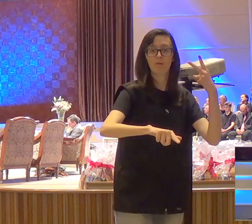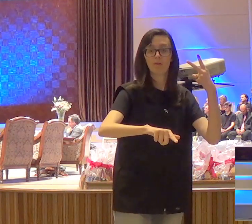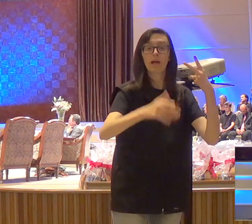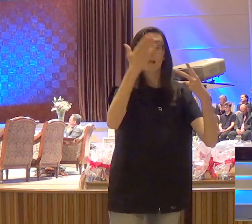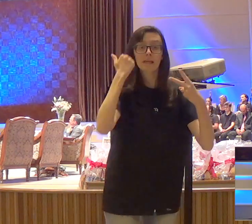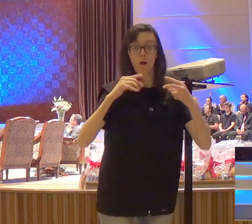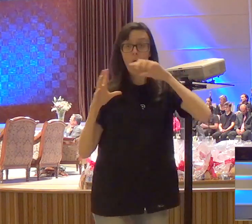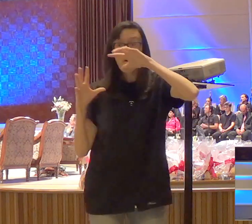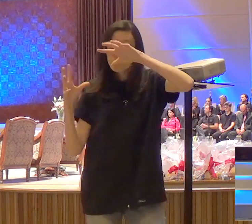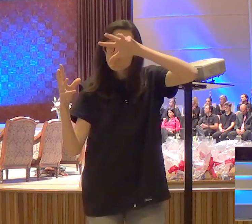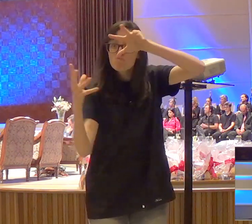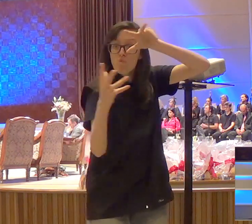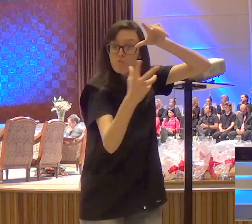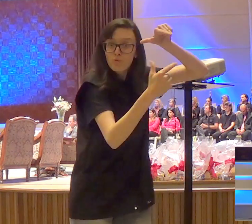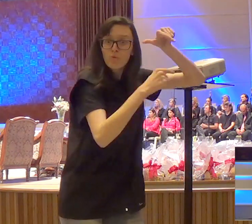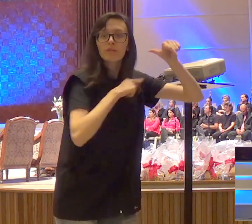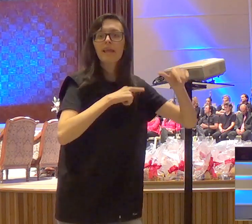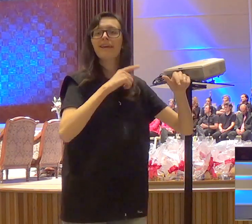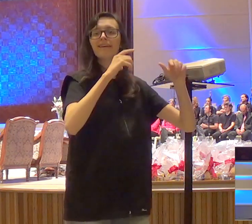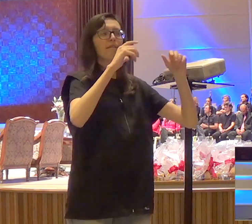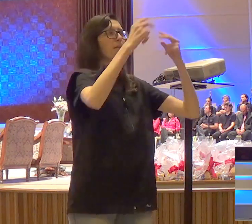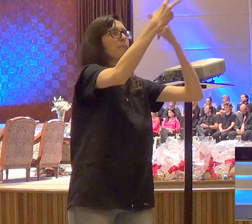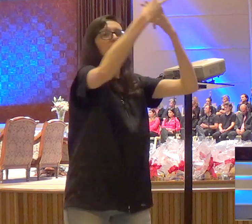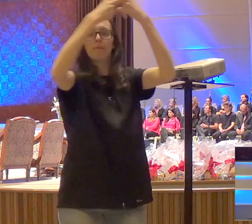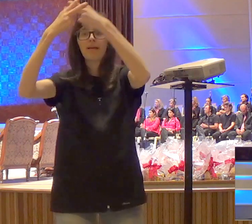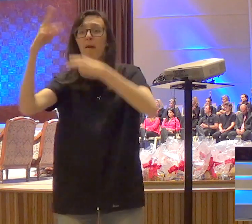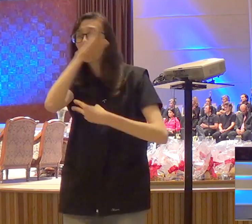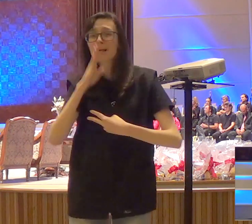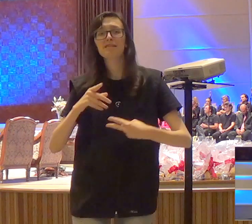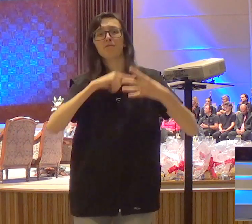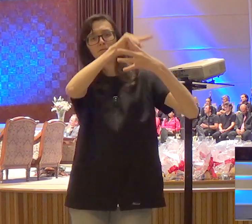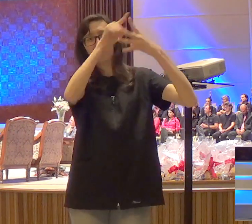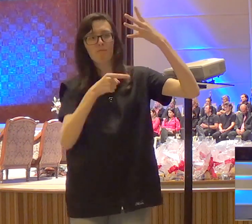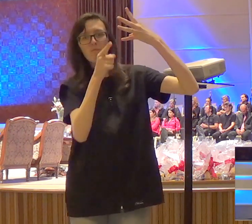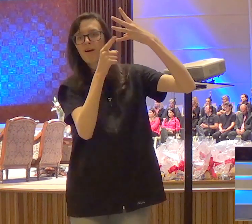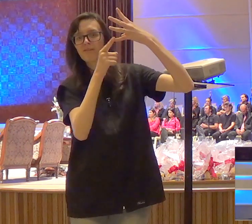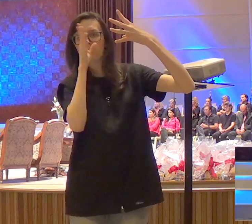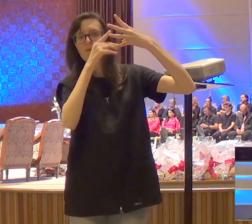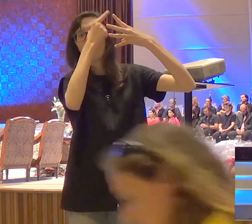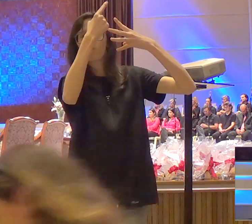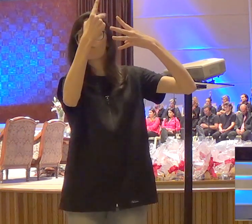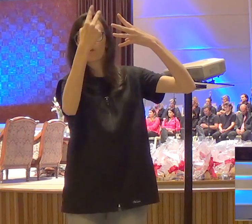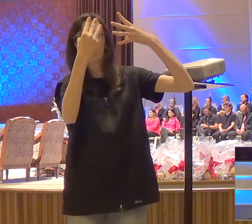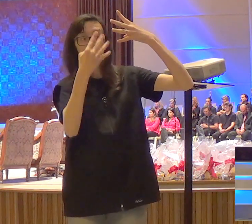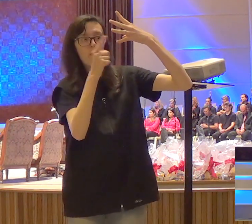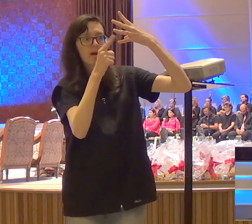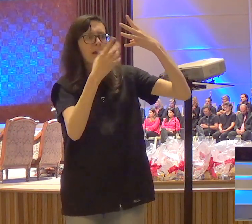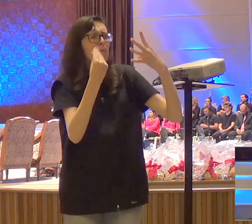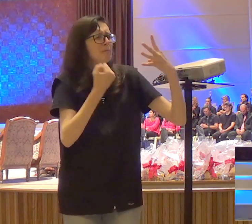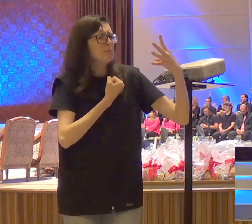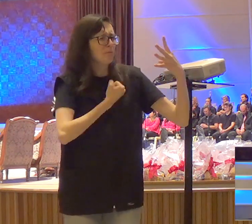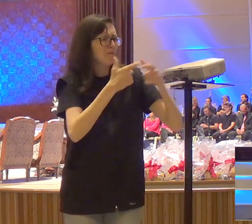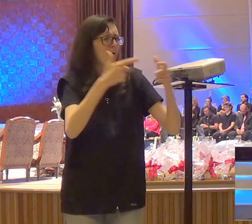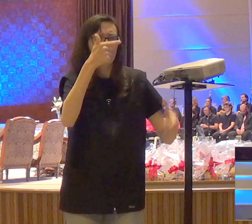população carcerária do mundo. Now in America, we have the number one biggest prison population in the world, the biggest problem. E